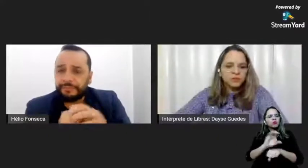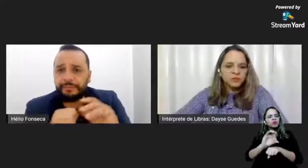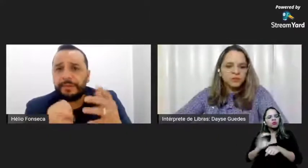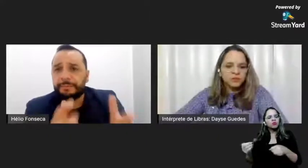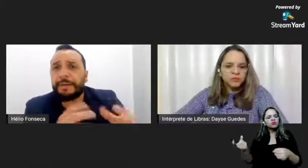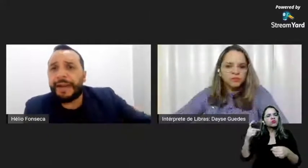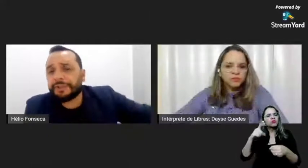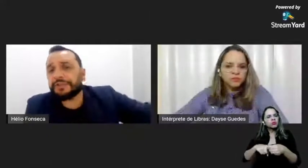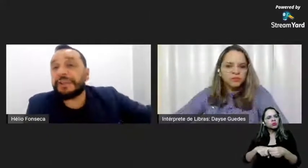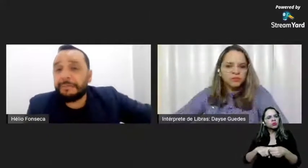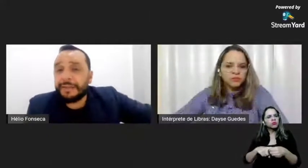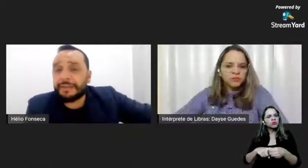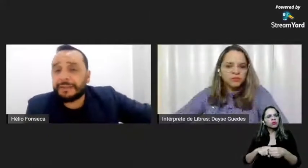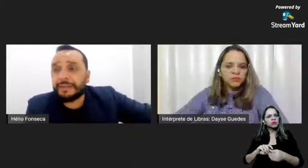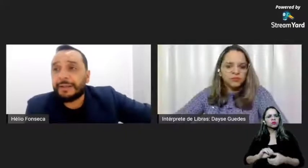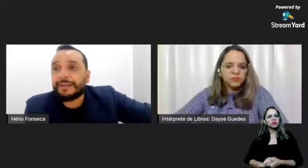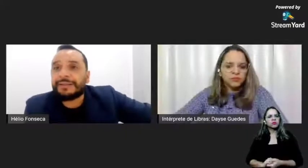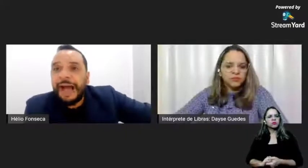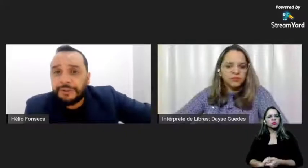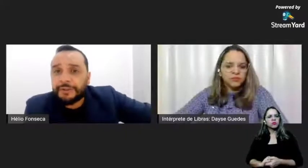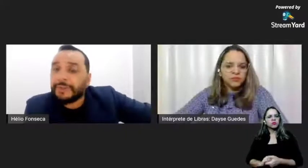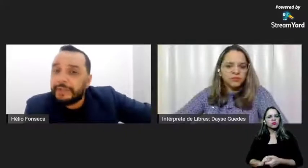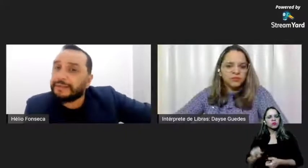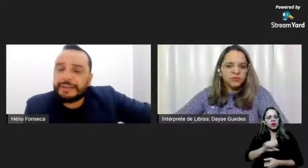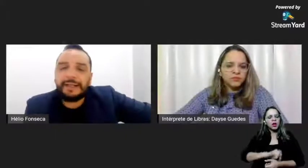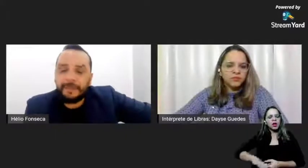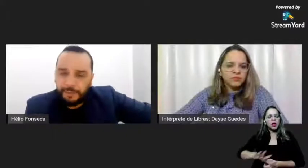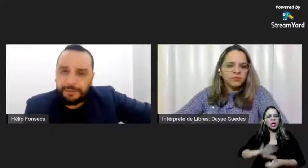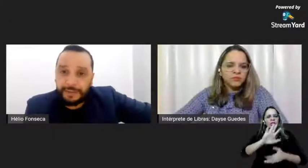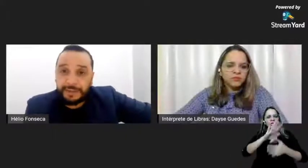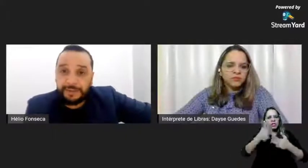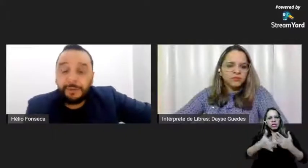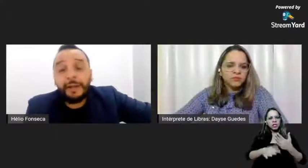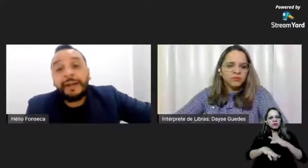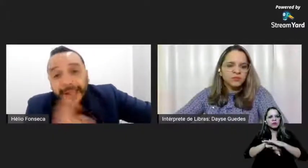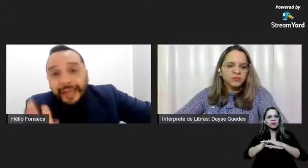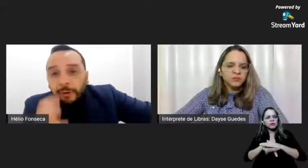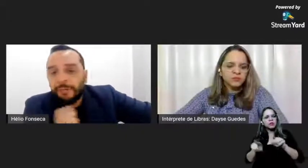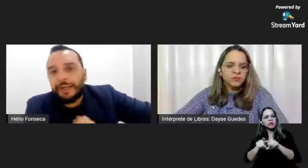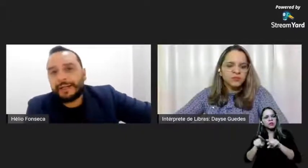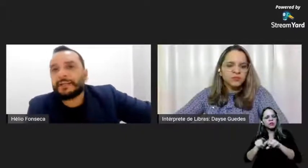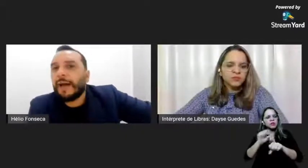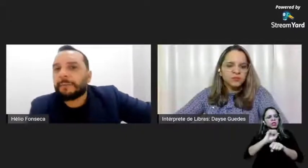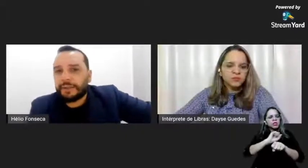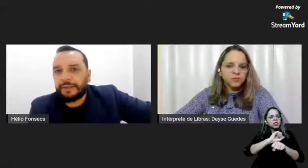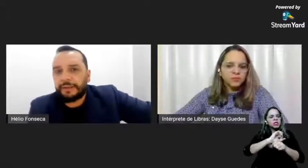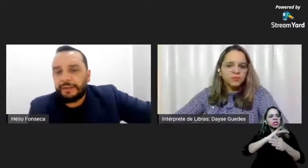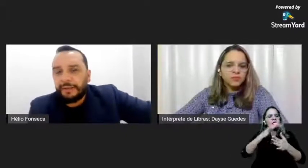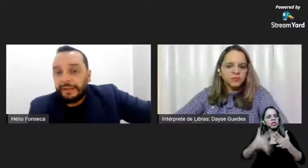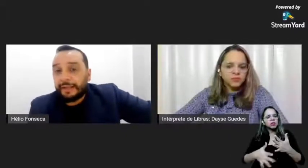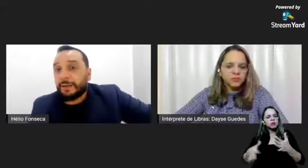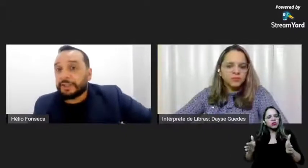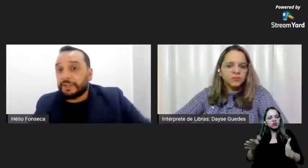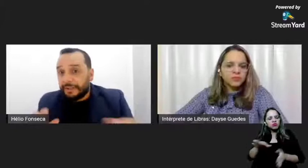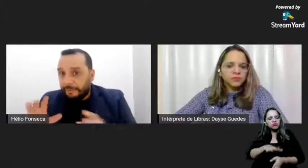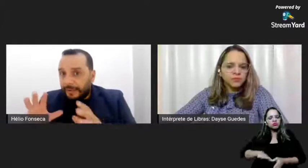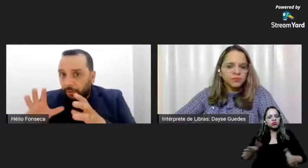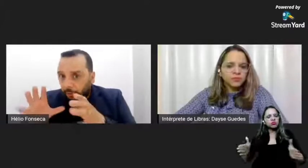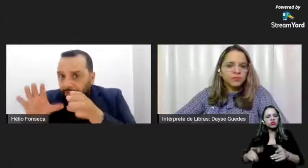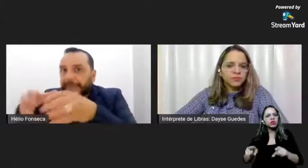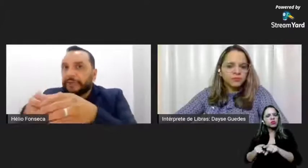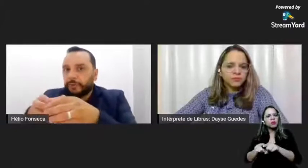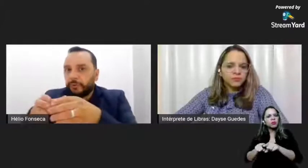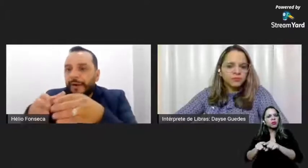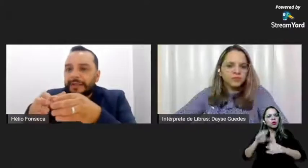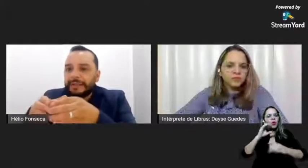voltado para a parte de Libras tátil e Libras em campo reduzido e comunicação áptica. Então, a gente vai